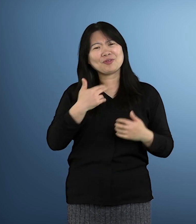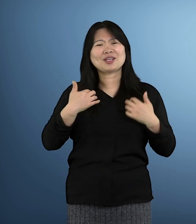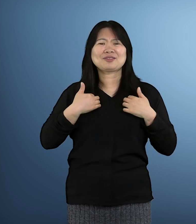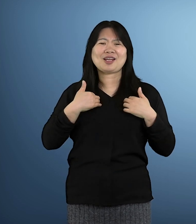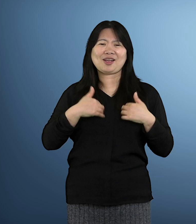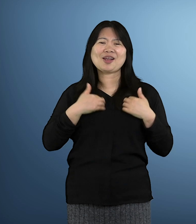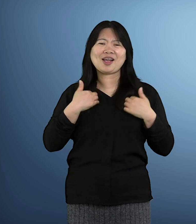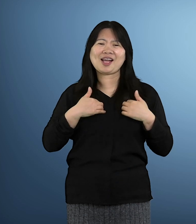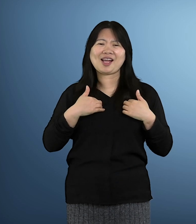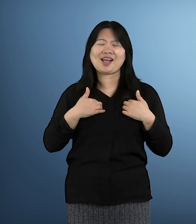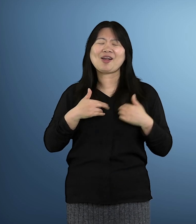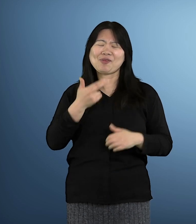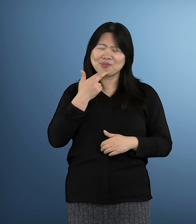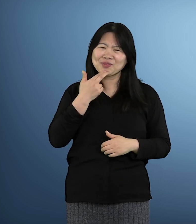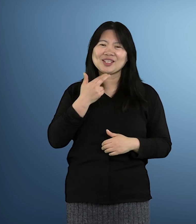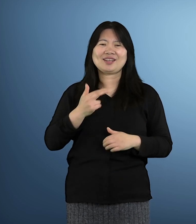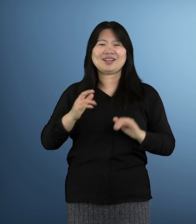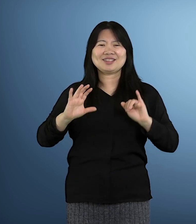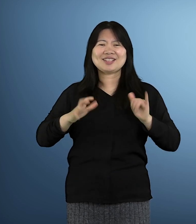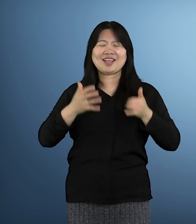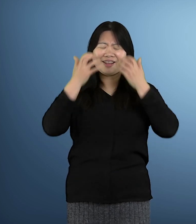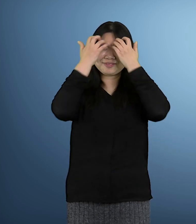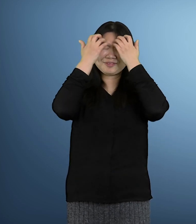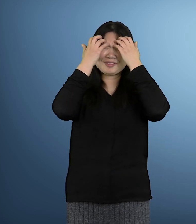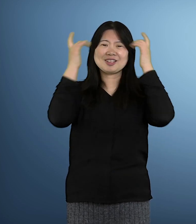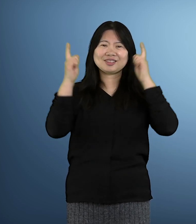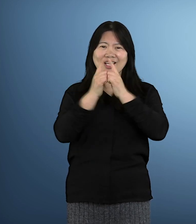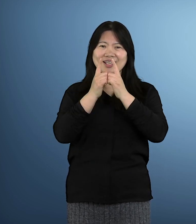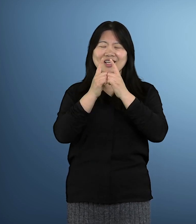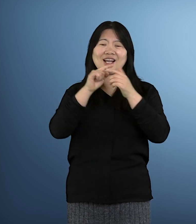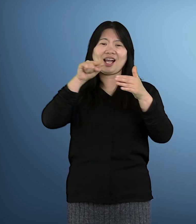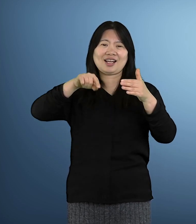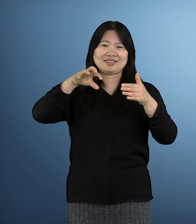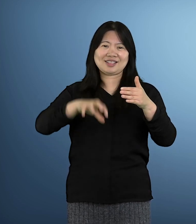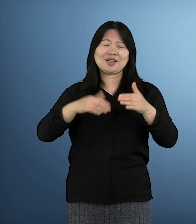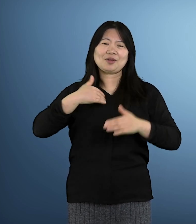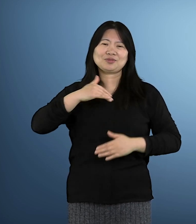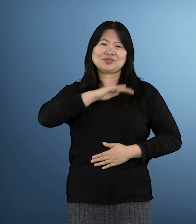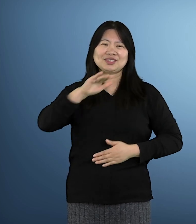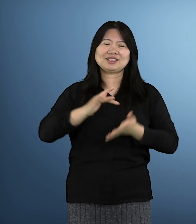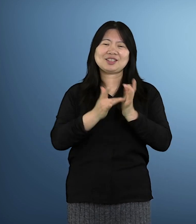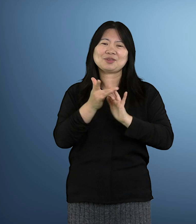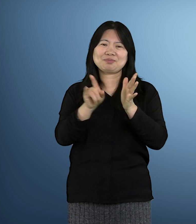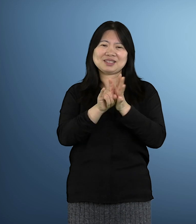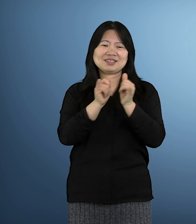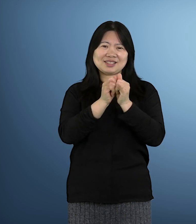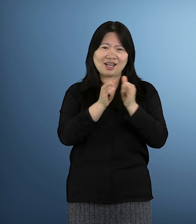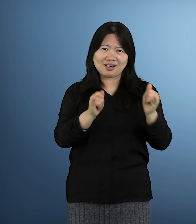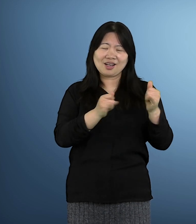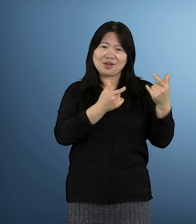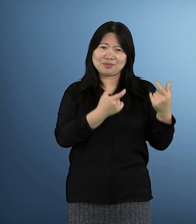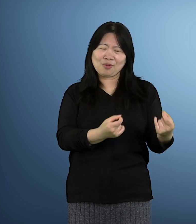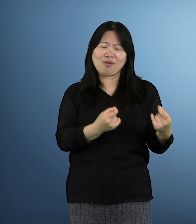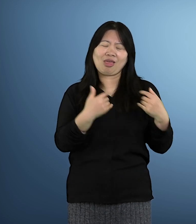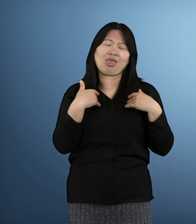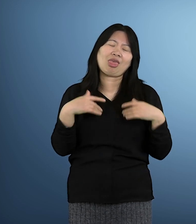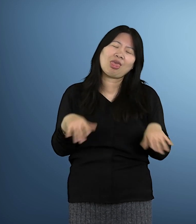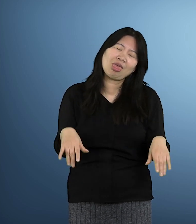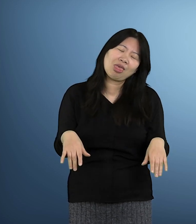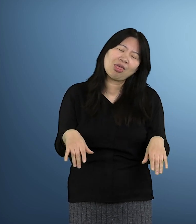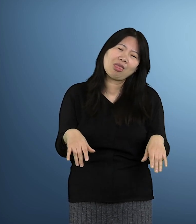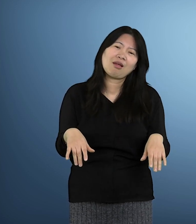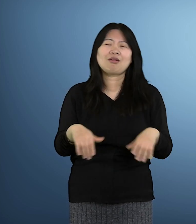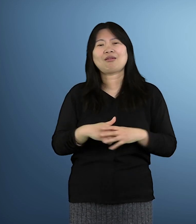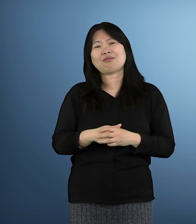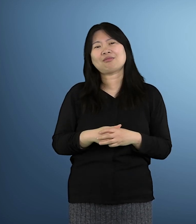없는 이 세계적인 환난 속에 우리 그리스도인들마저 어깨를